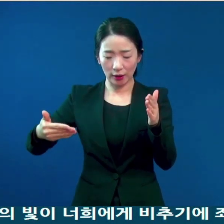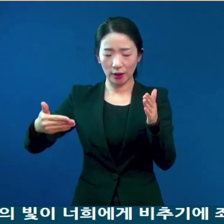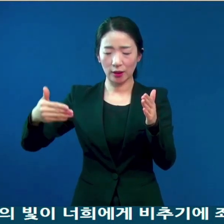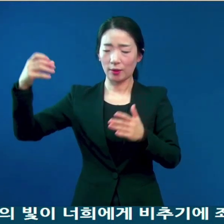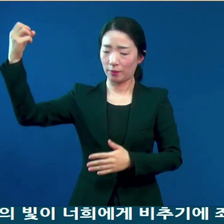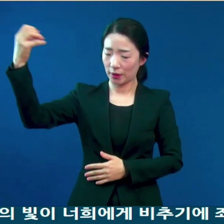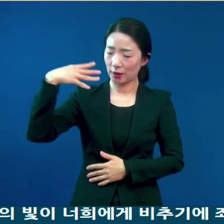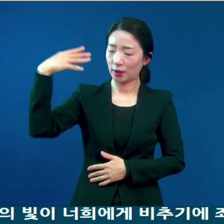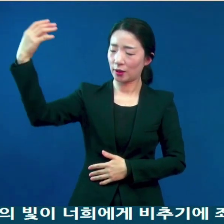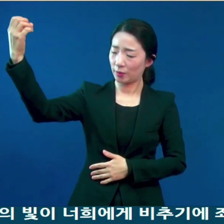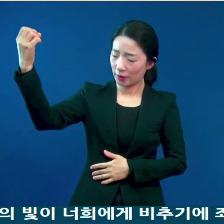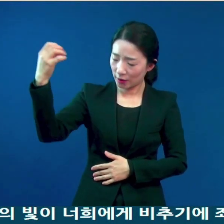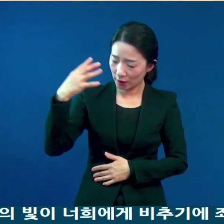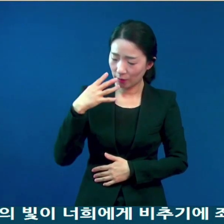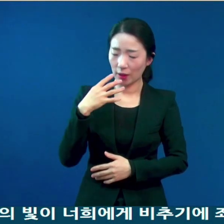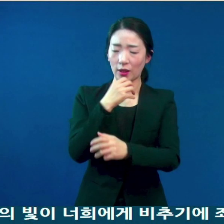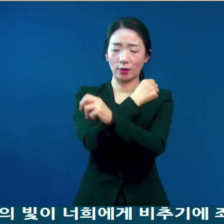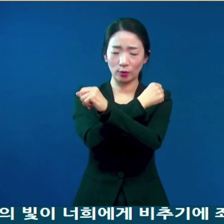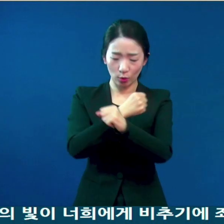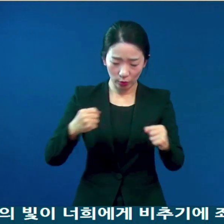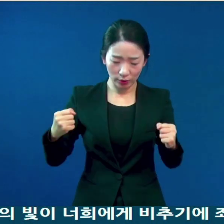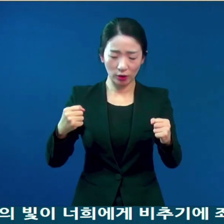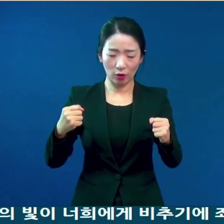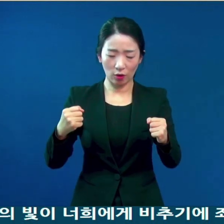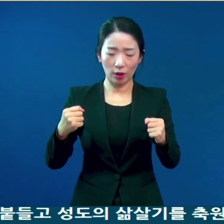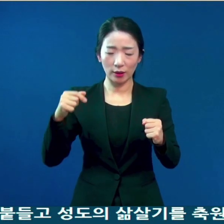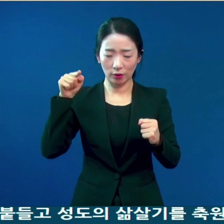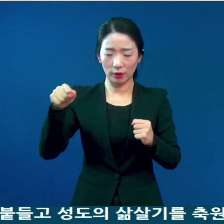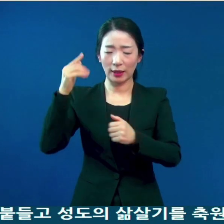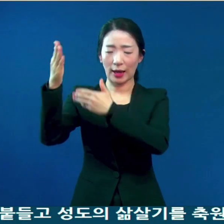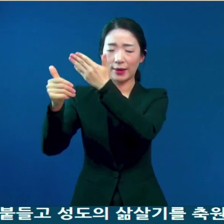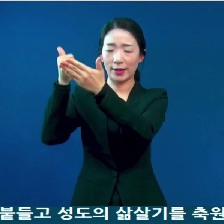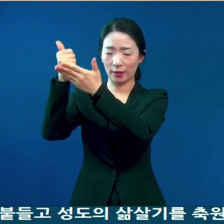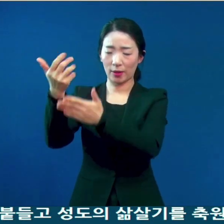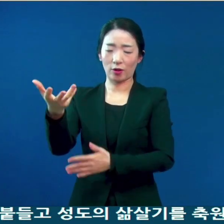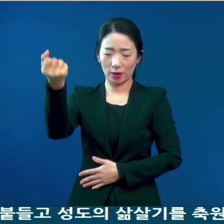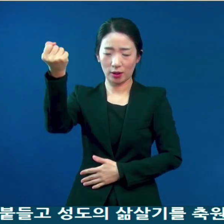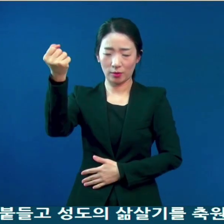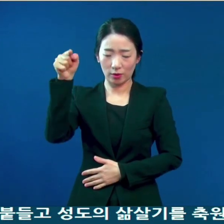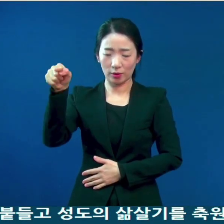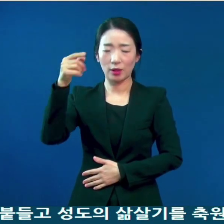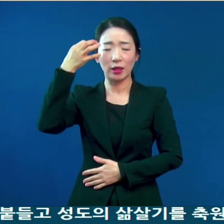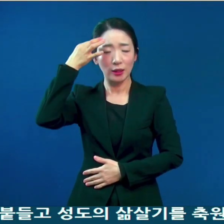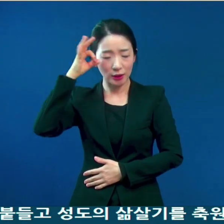용서하고 받을 수 있도록, 아니 용서의 주체가 하나님이신 것을 온전히 인정하며 살